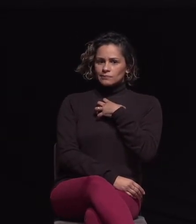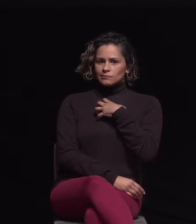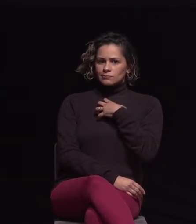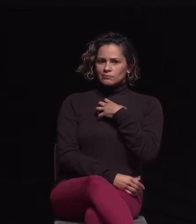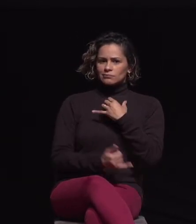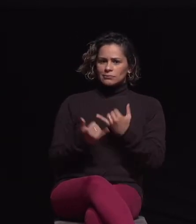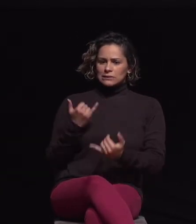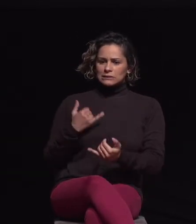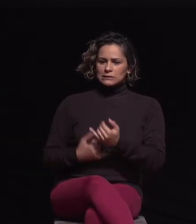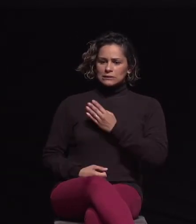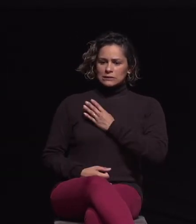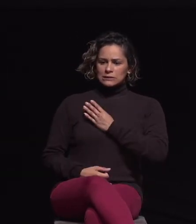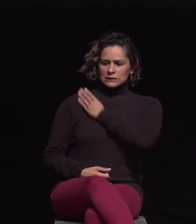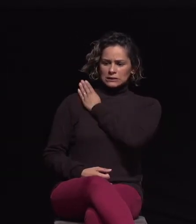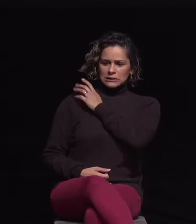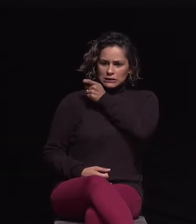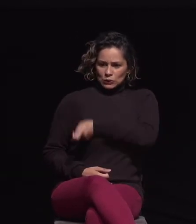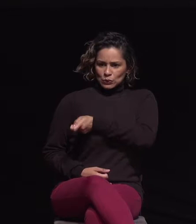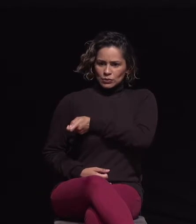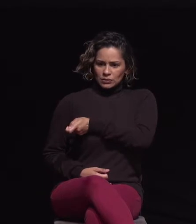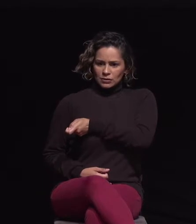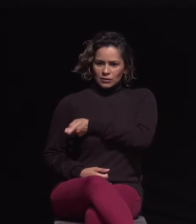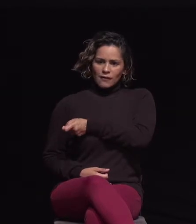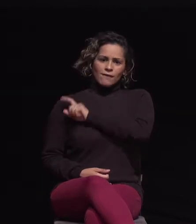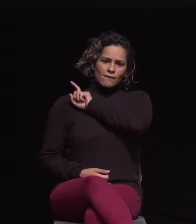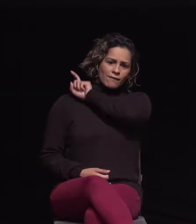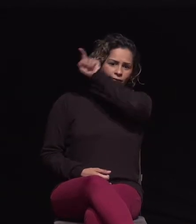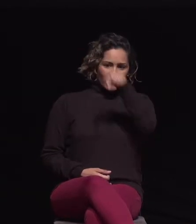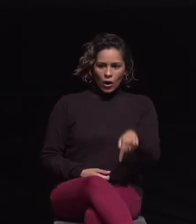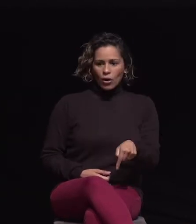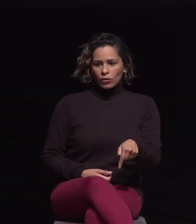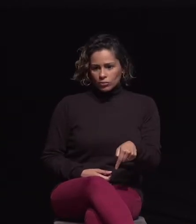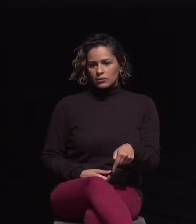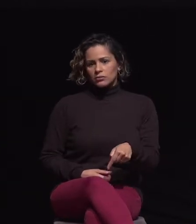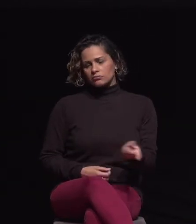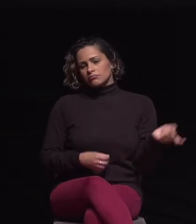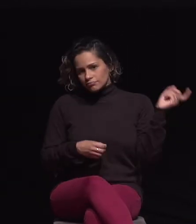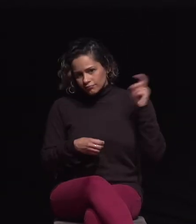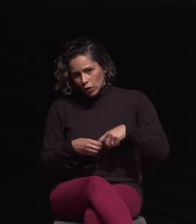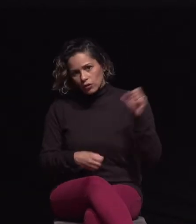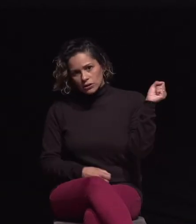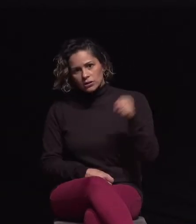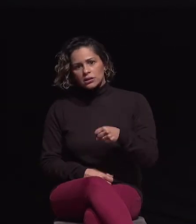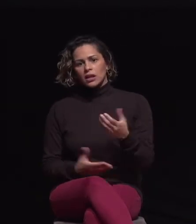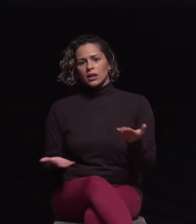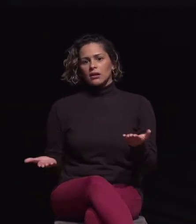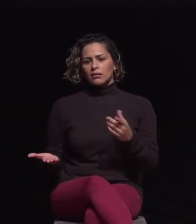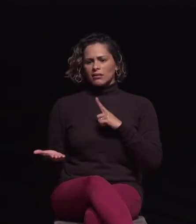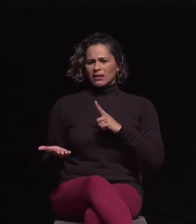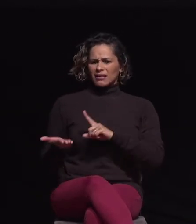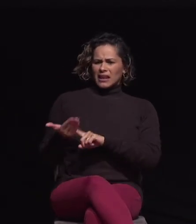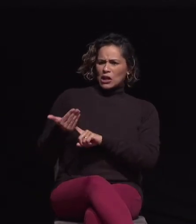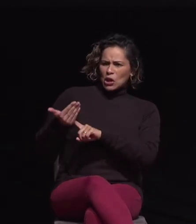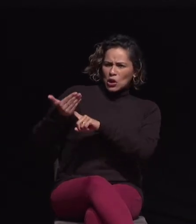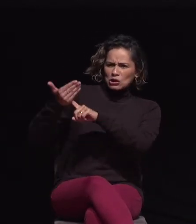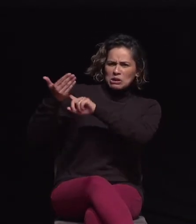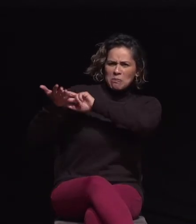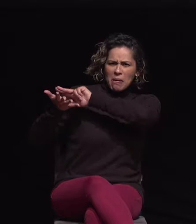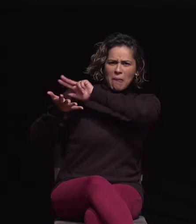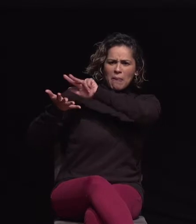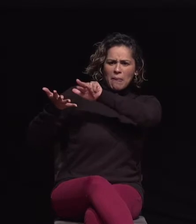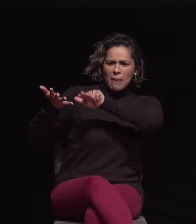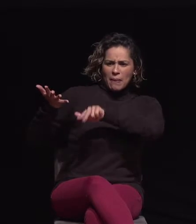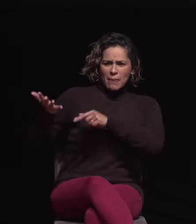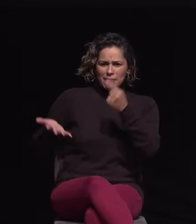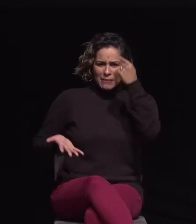está voltando sim, gente. Com toda a tecnologia que nós temos, com tudo isso, eu jamais pensei que nós